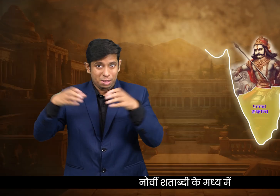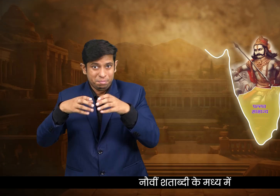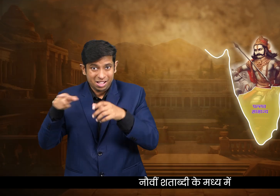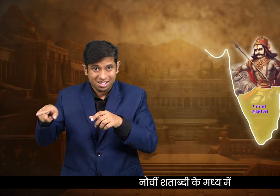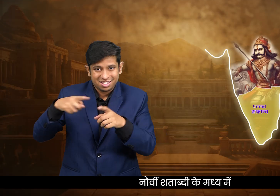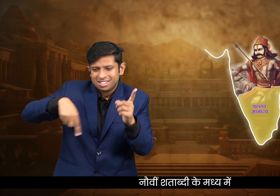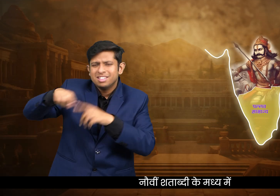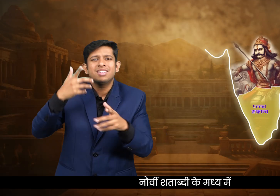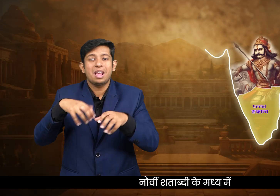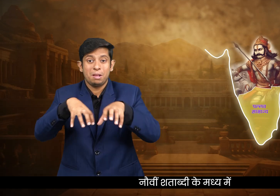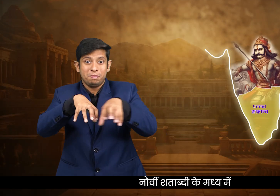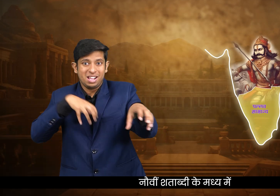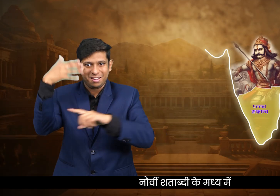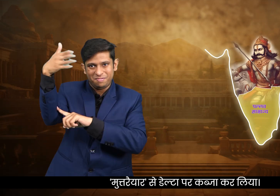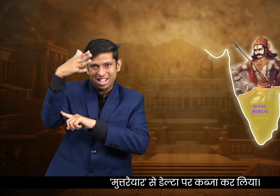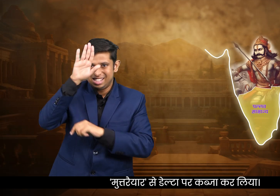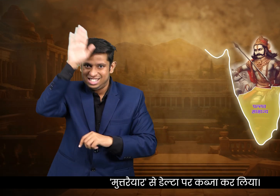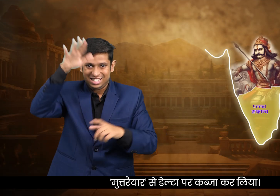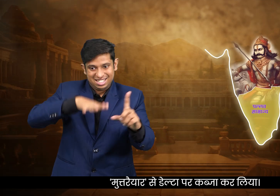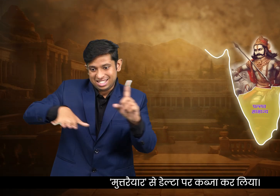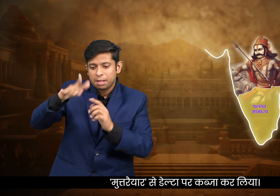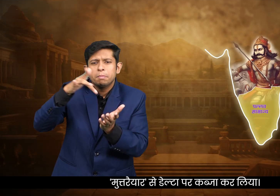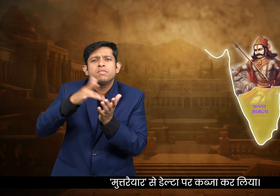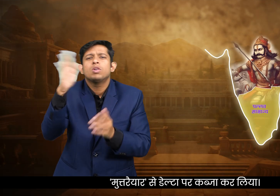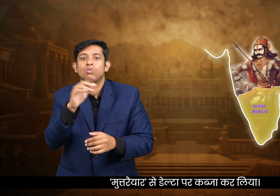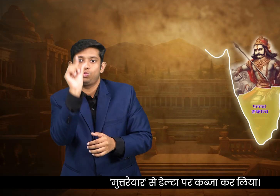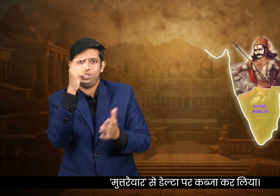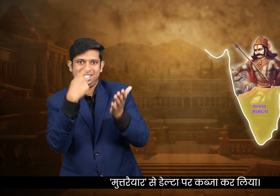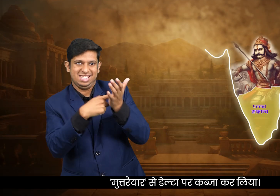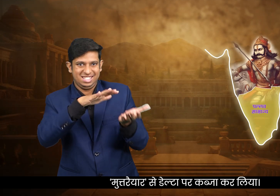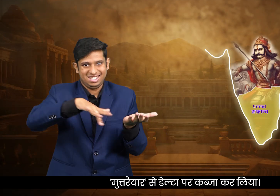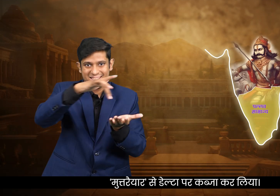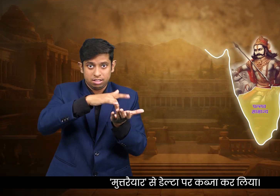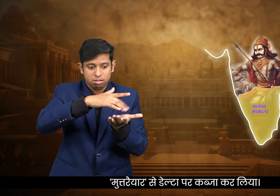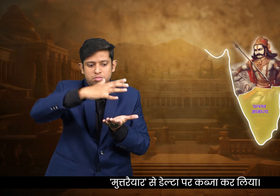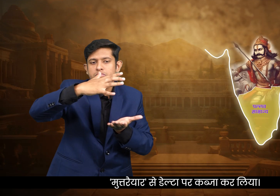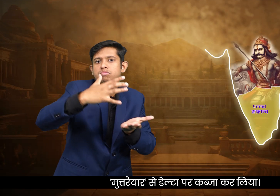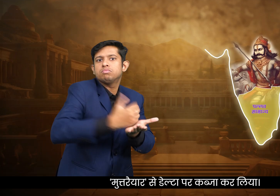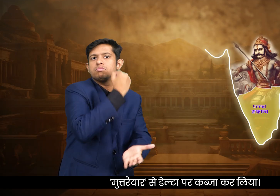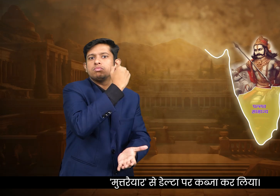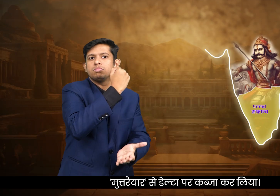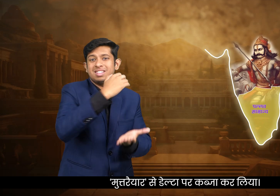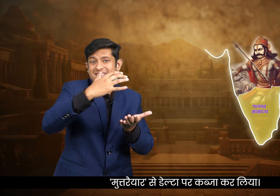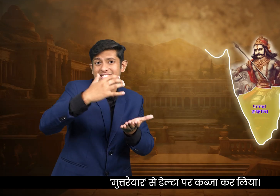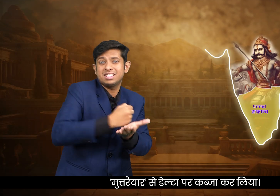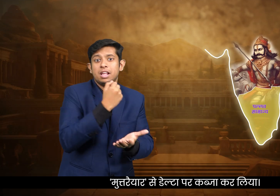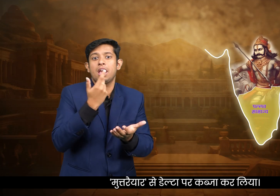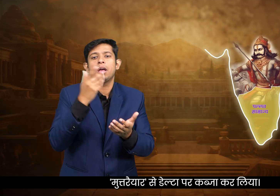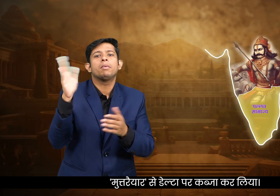9वीं शताब्दी के मध्य में मुत्तरैयर से डेल्टा पर कब्जा कर लिया।